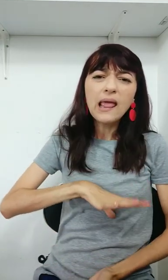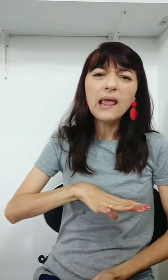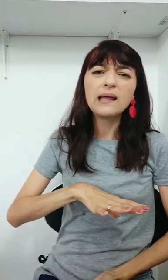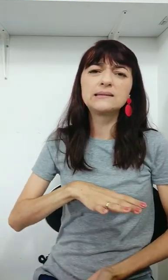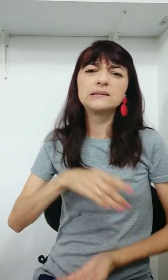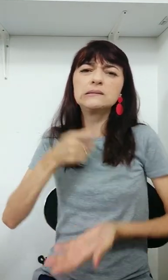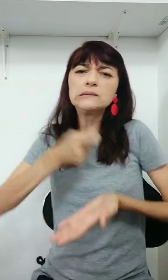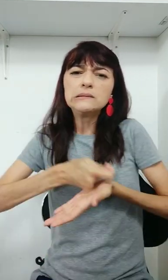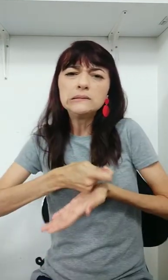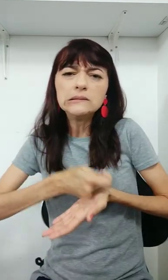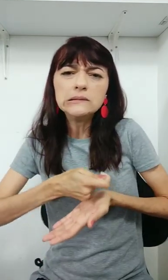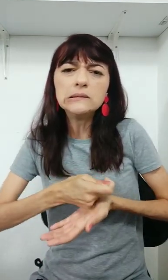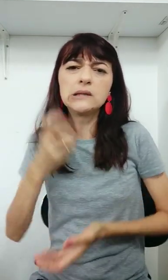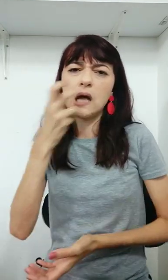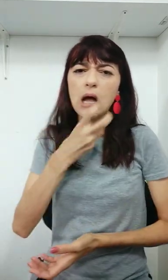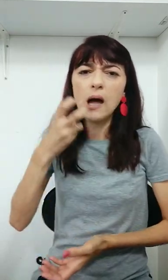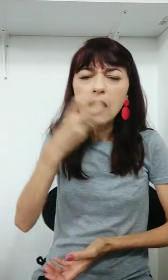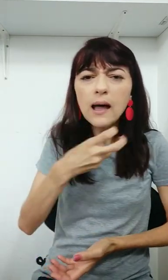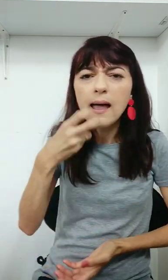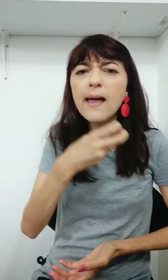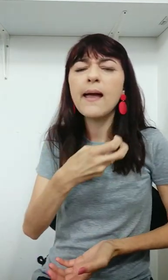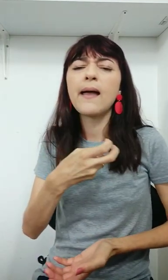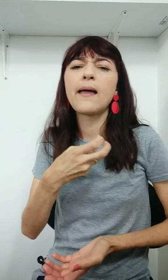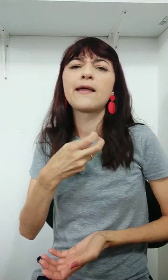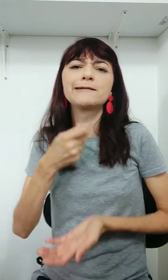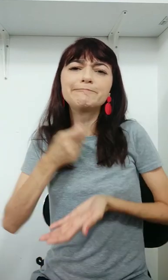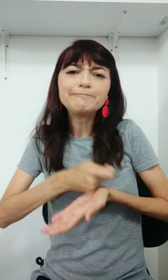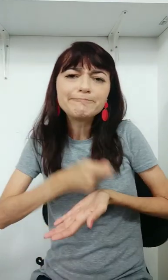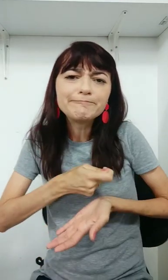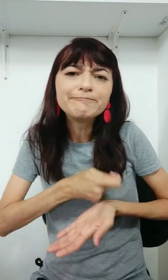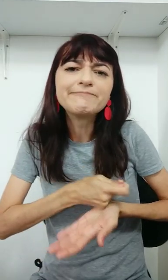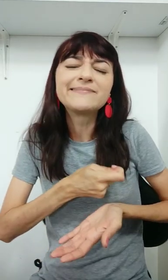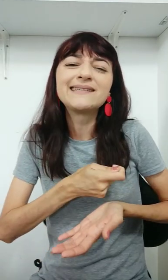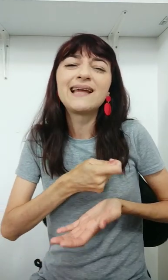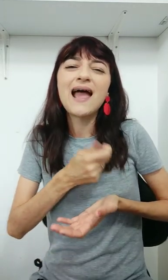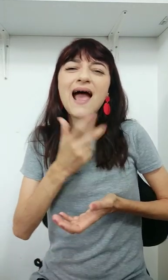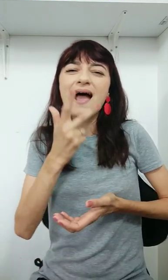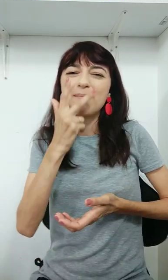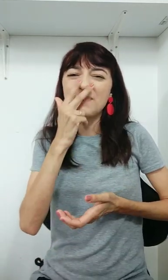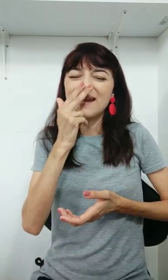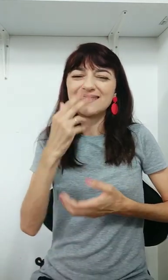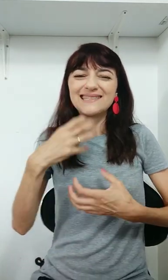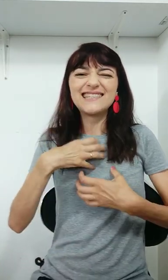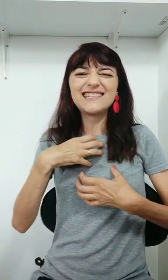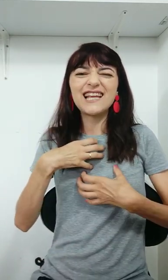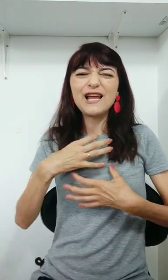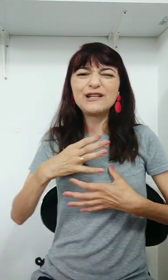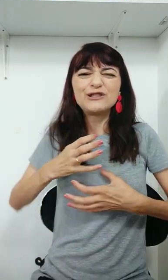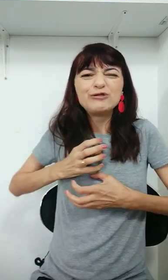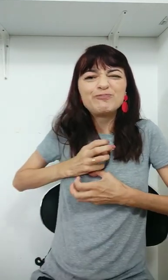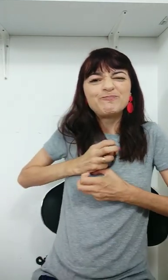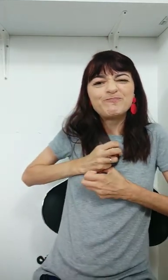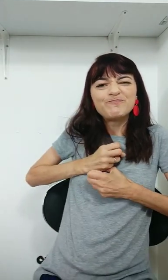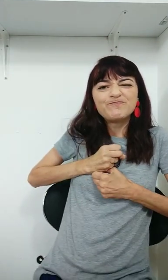A maioria ali, por exemplo, às vezes chega, ela quer obrigar o surdo a falar português, quer obrigar que o surdo aprenda a